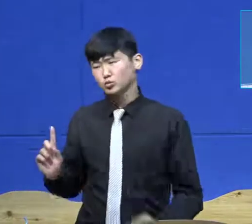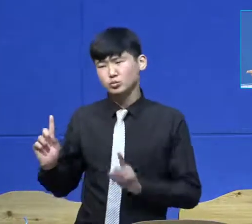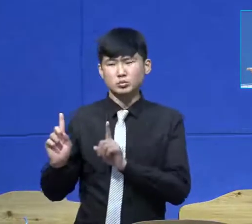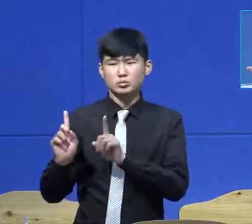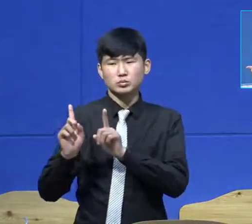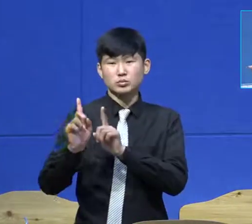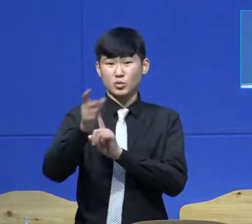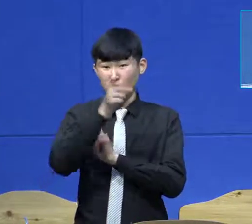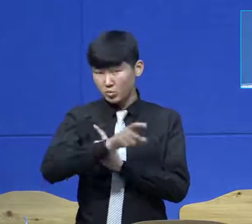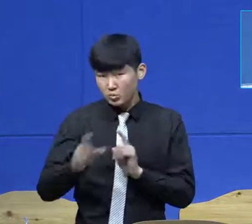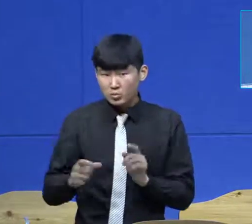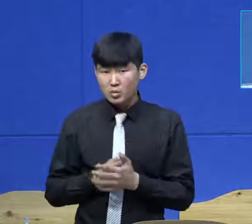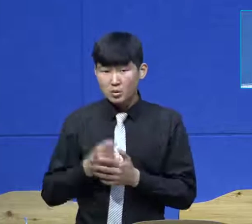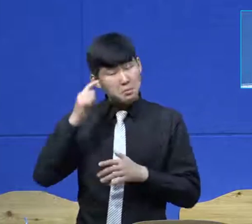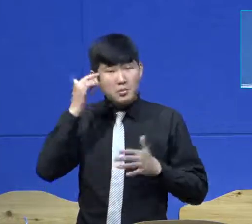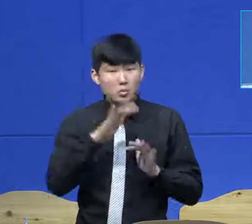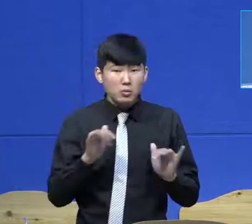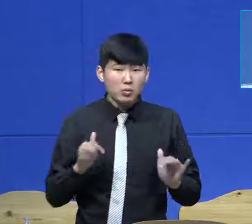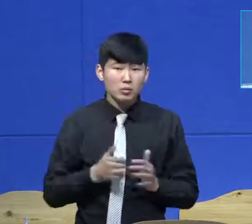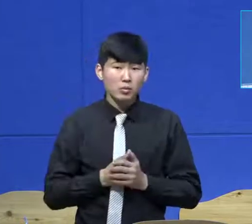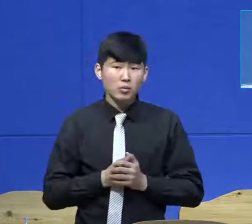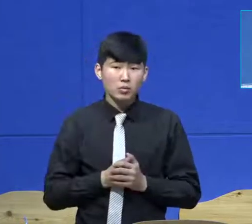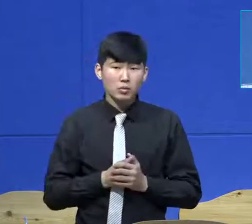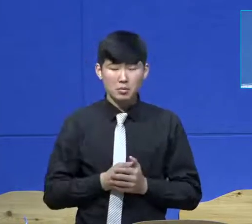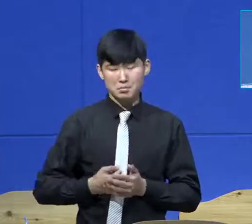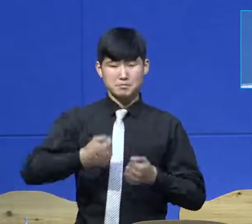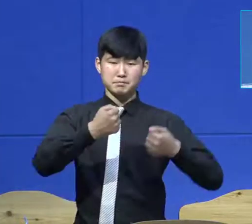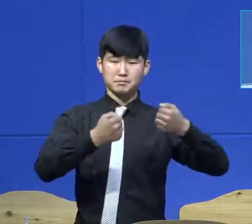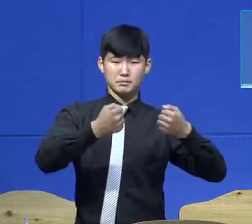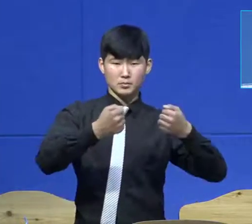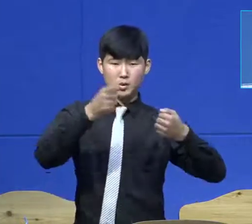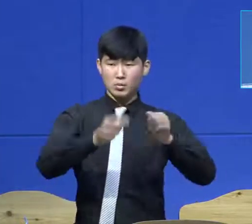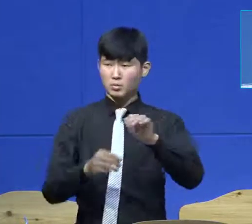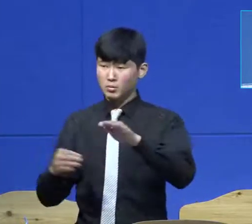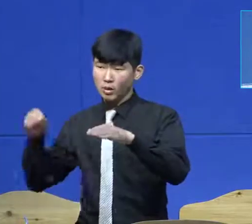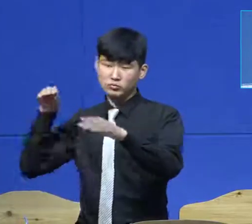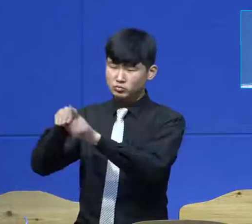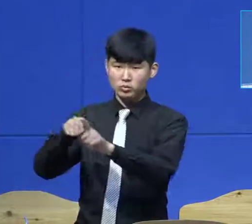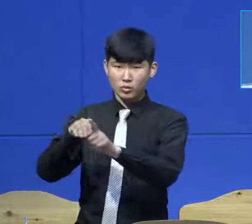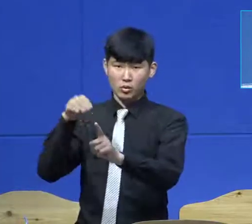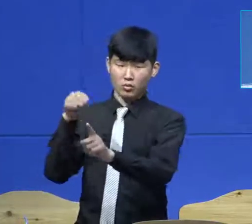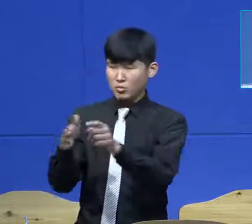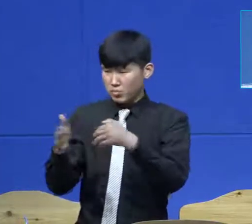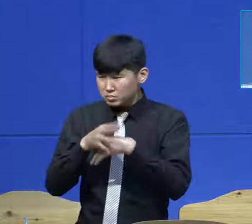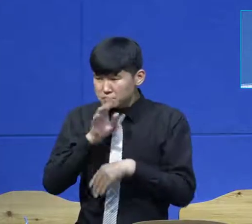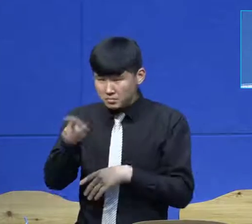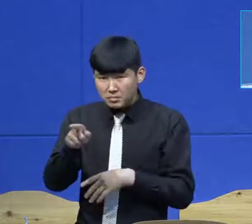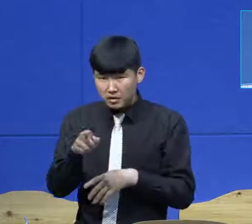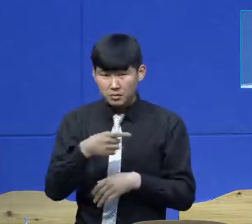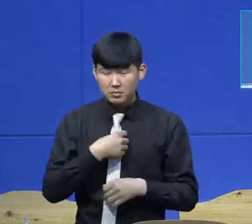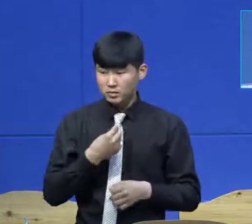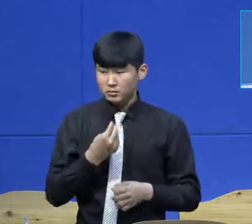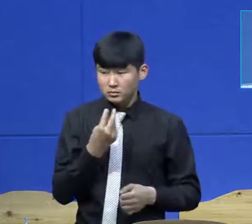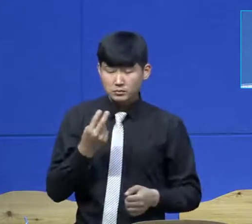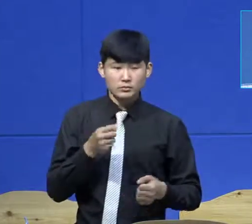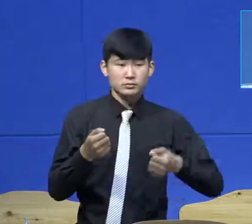хүмүүс мэдхгүй юу? Машин барьж явж байгаад хажууд нэг хүн осол болчихсон. Ийг өөх гэж байна. Хараагүй царайлаад